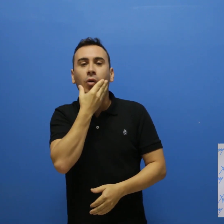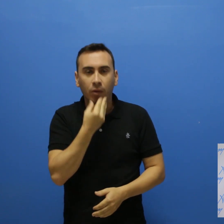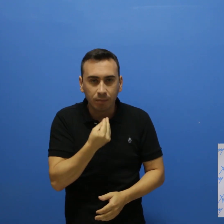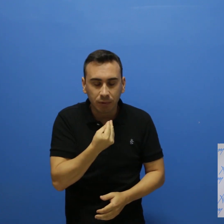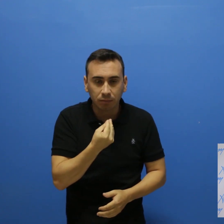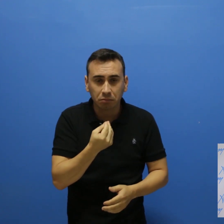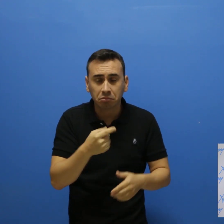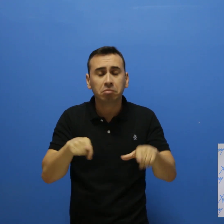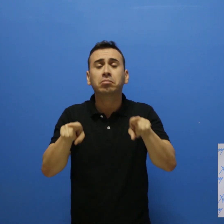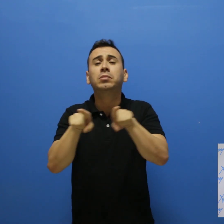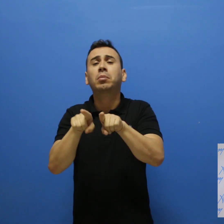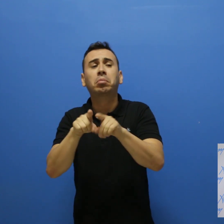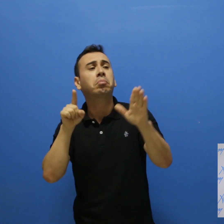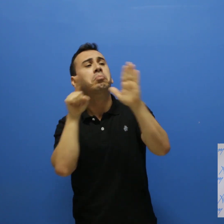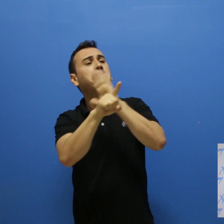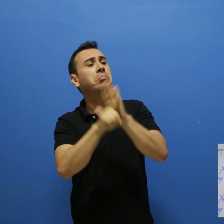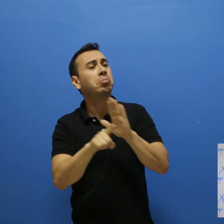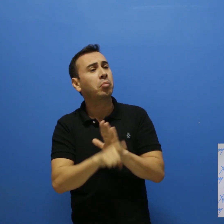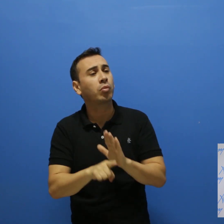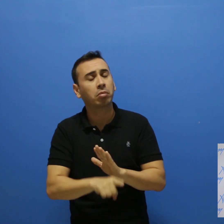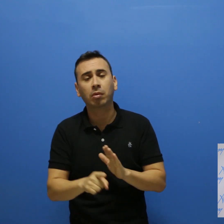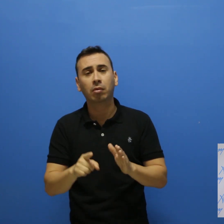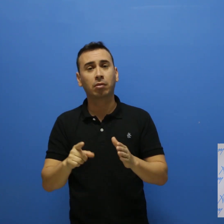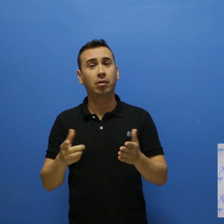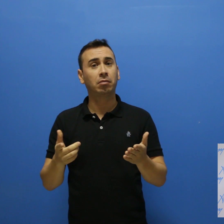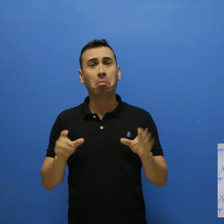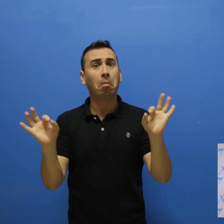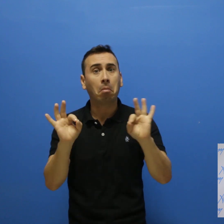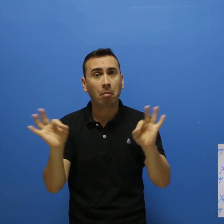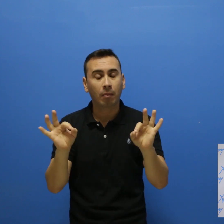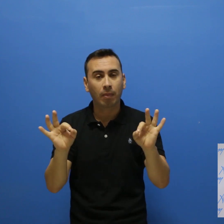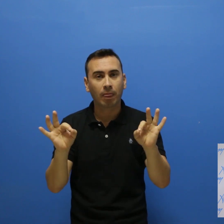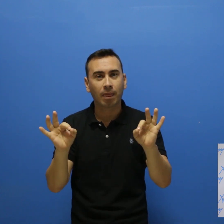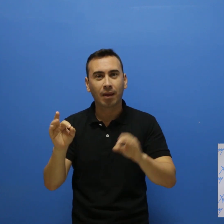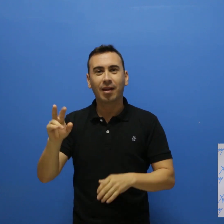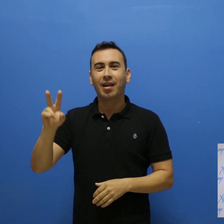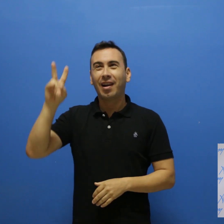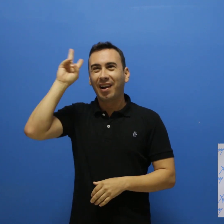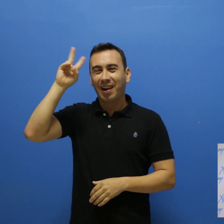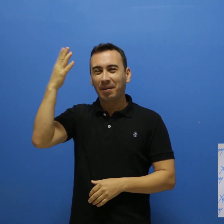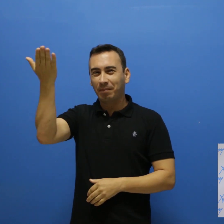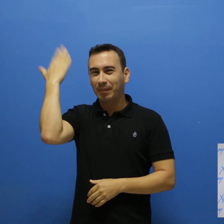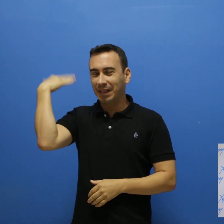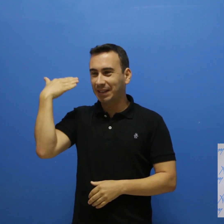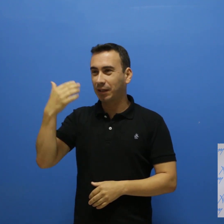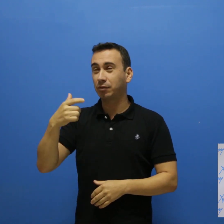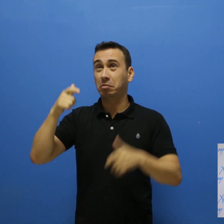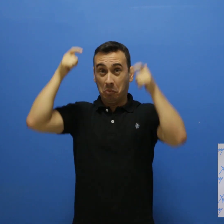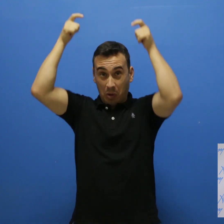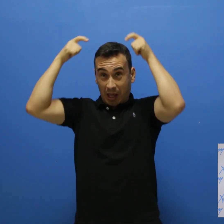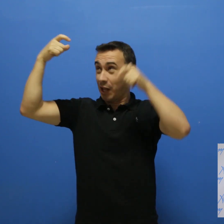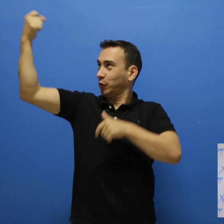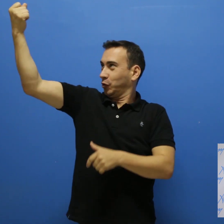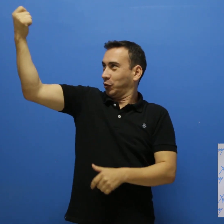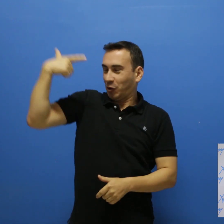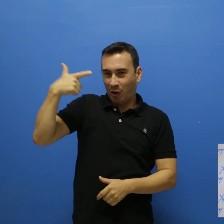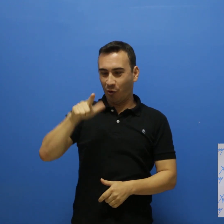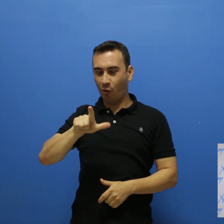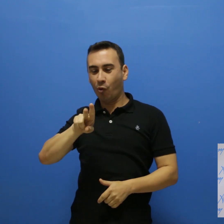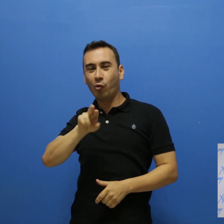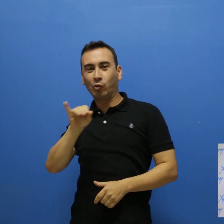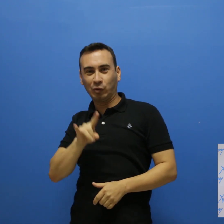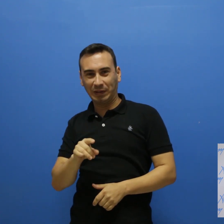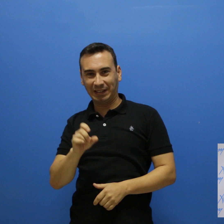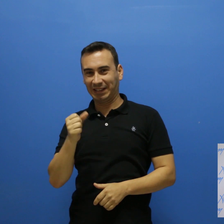uma mulher, e nem nos questionamos. A verdade é a seguinte: o Rei Sol, Luís XVI, aquele que dizia